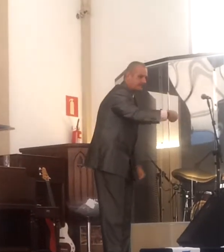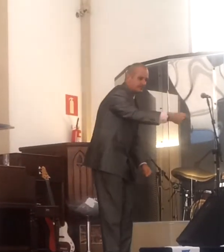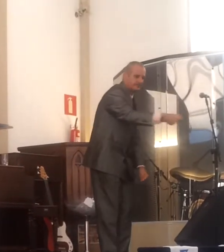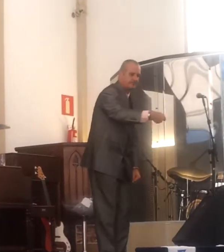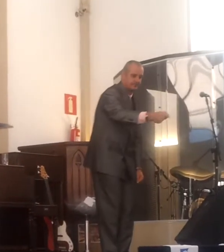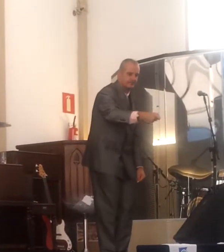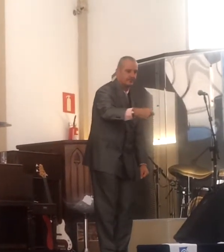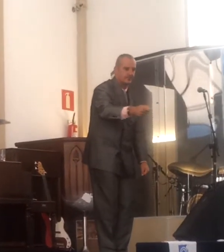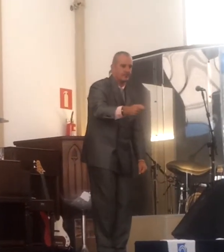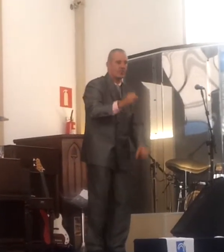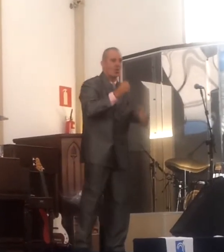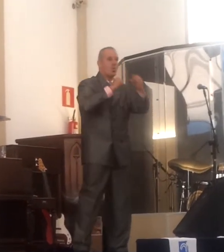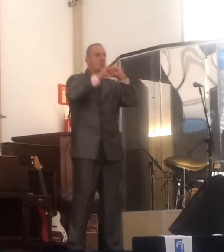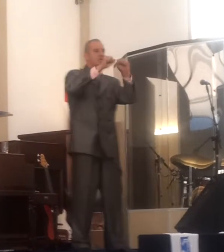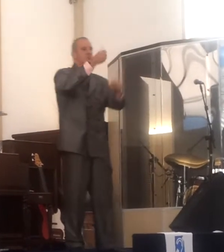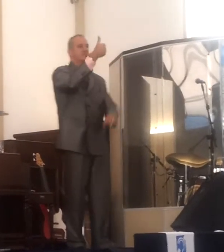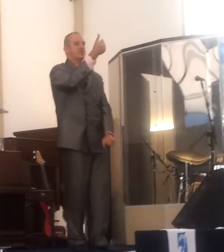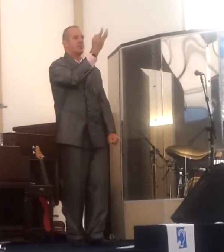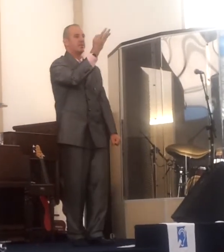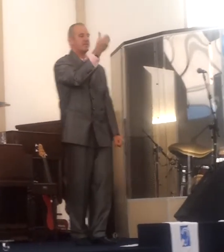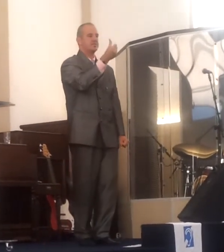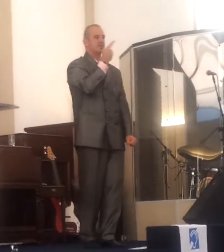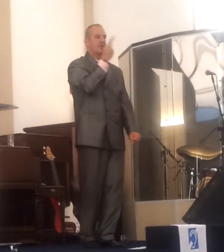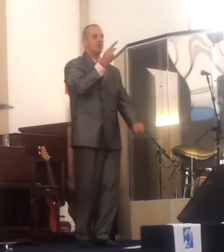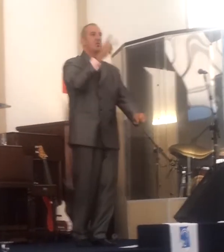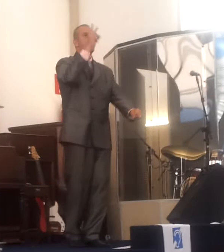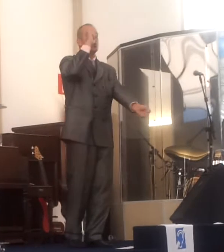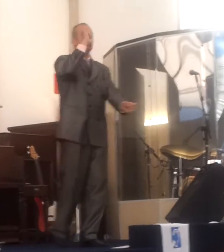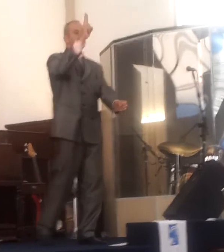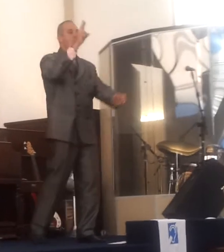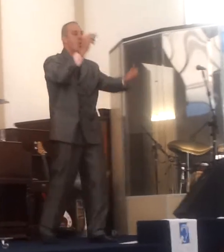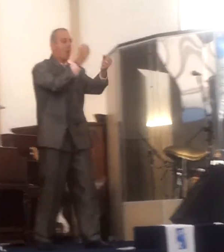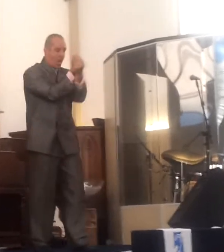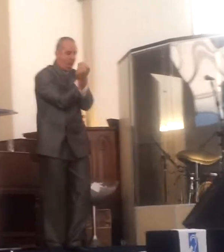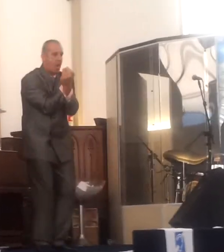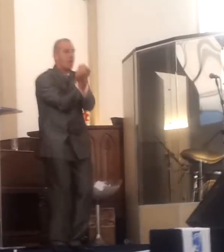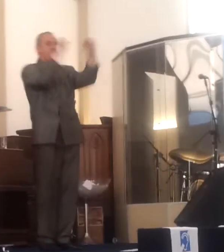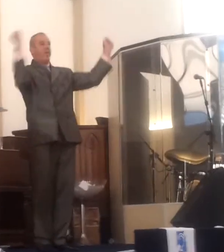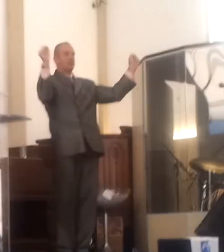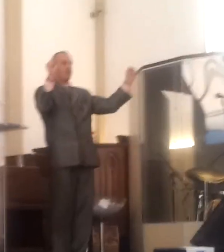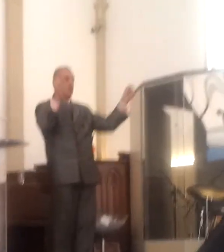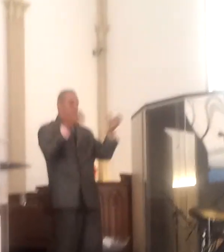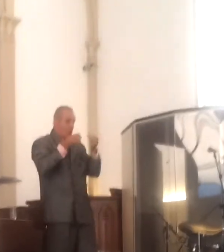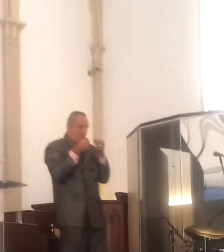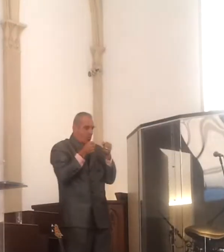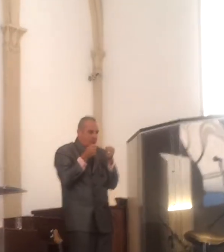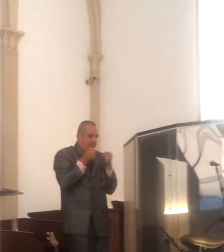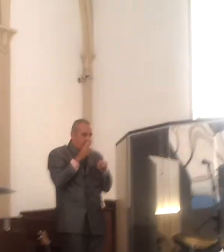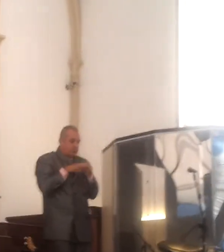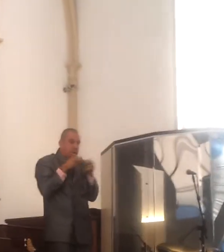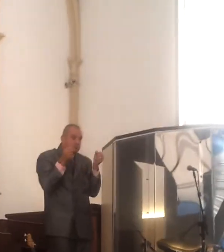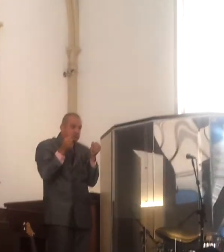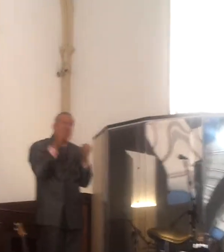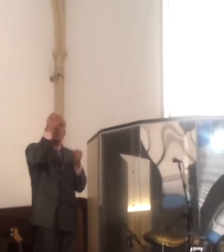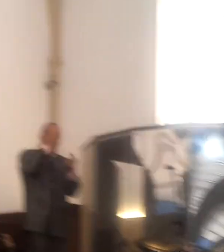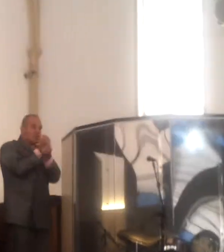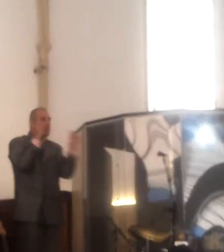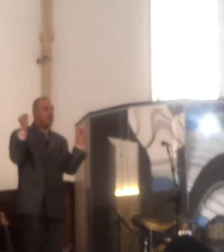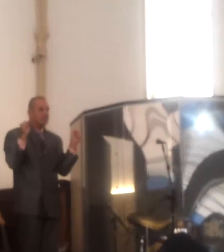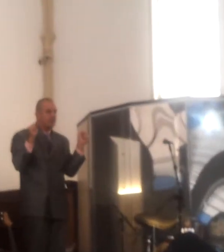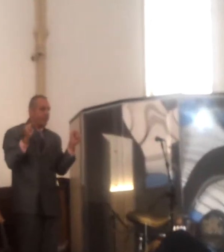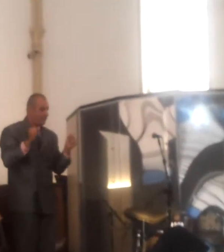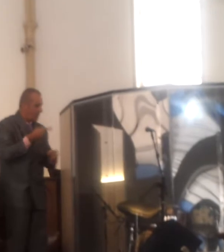sendo para crescer nos dias do Senhor, libertos e carcerados. Amém, Jesus. Glória a Deus. E nós temos passado nas celas